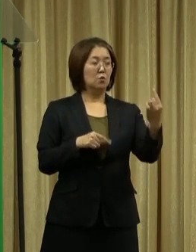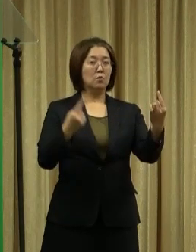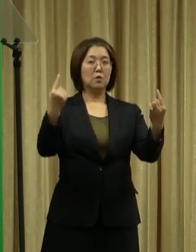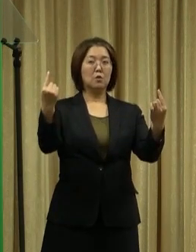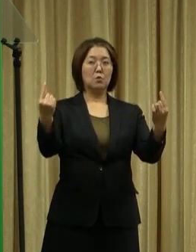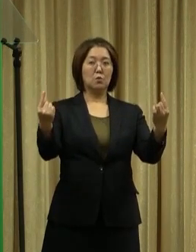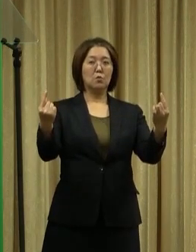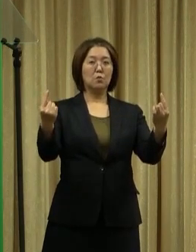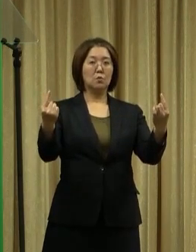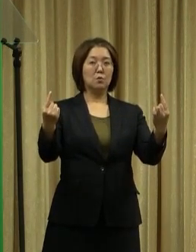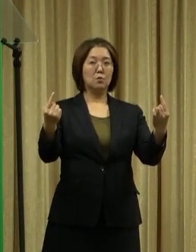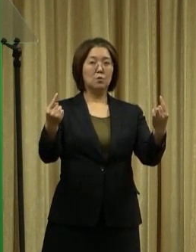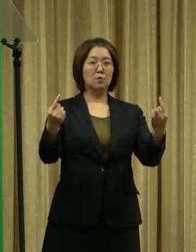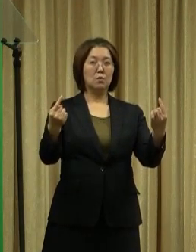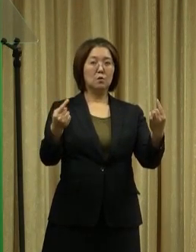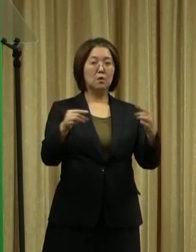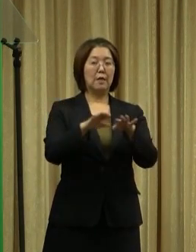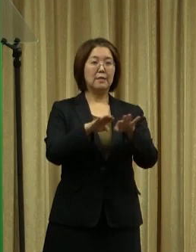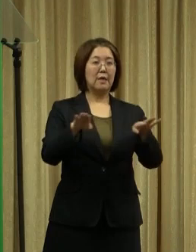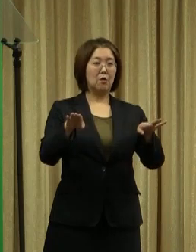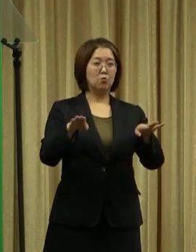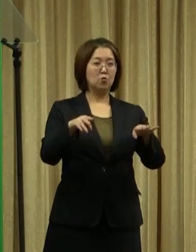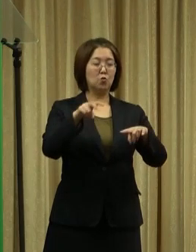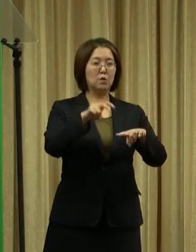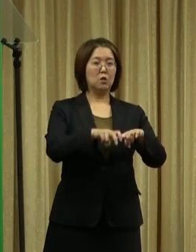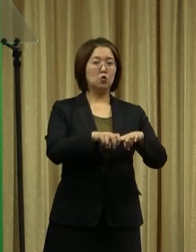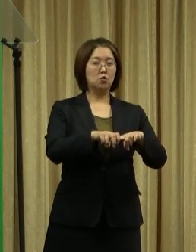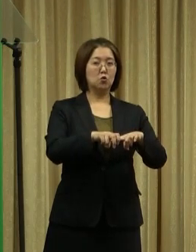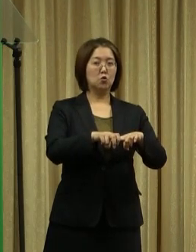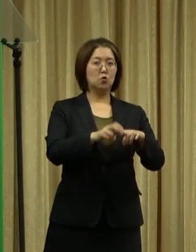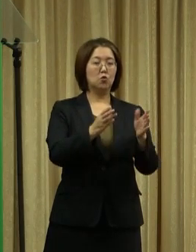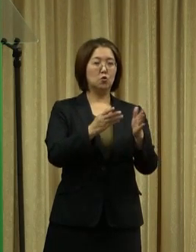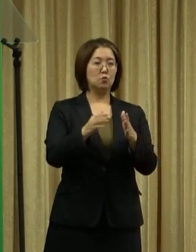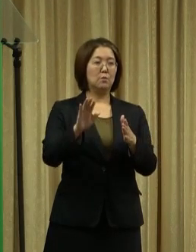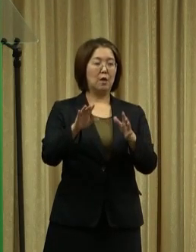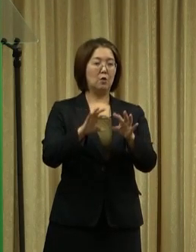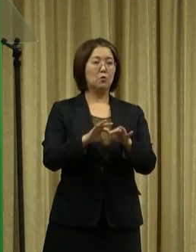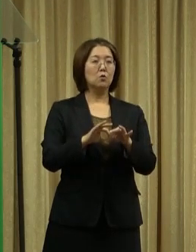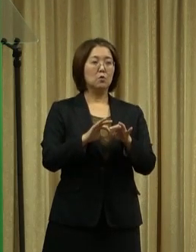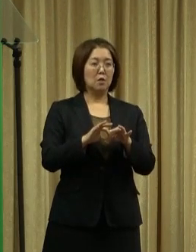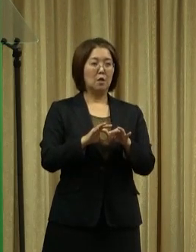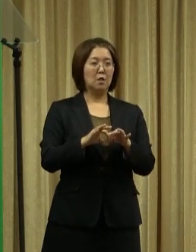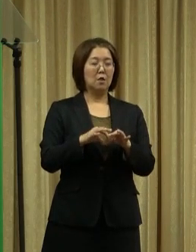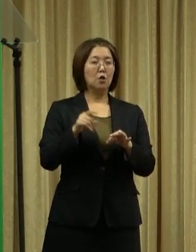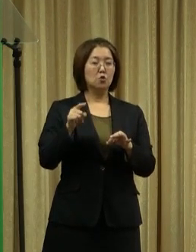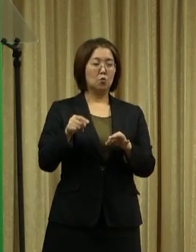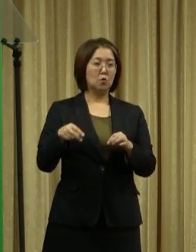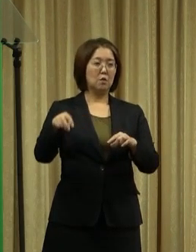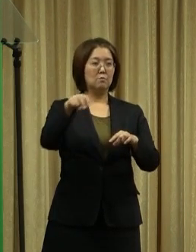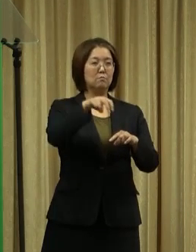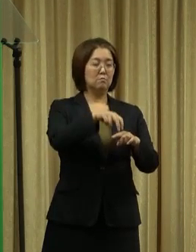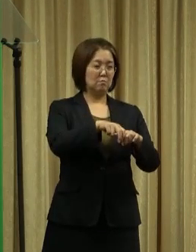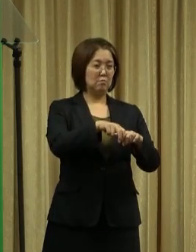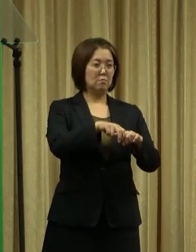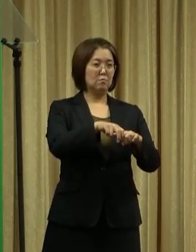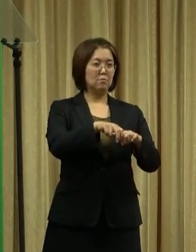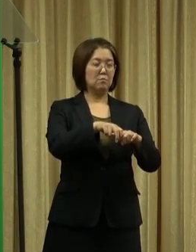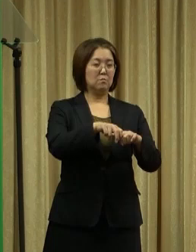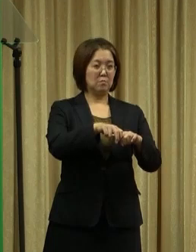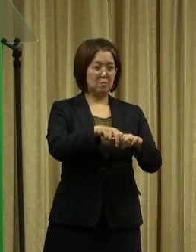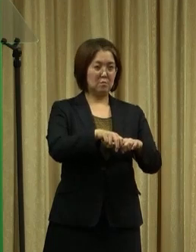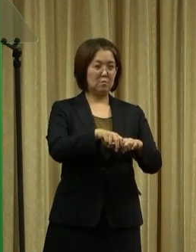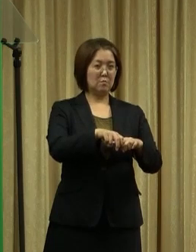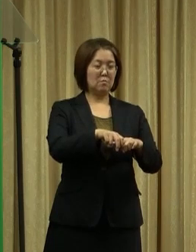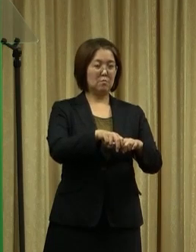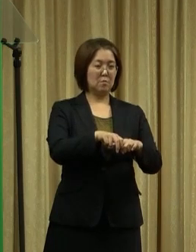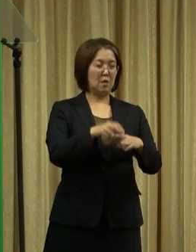にテーブルと椅子を用意してありますので、ちょっとそちらまでご移動いただいて、着座